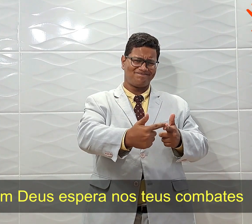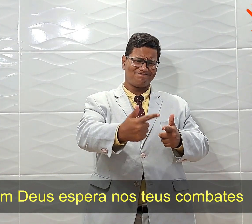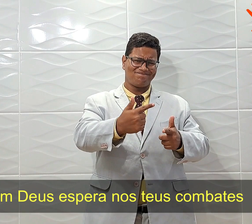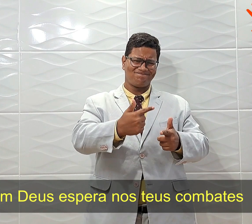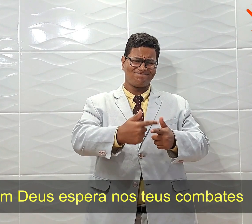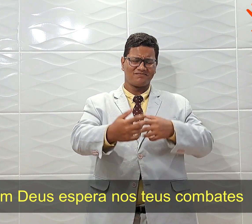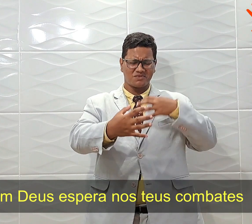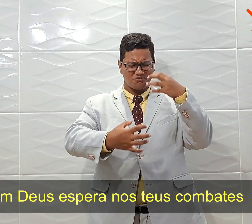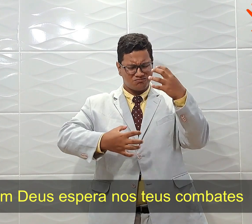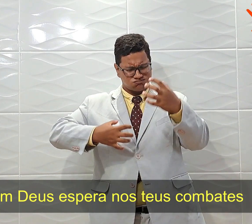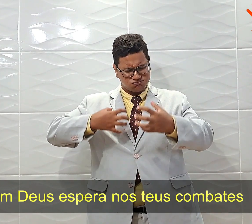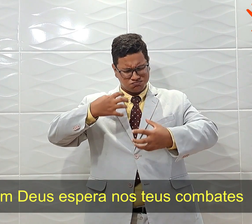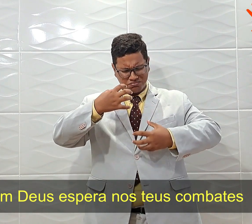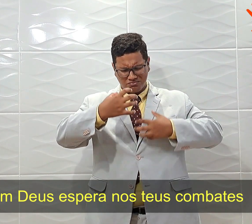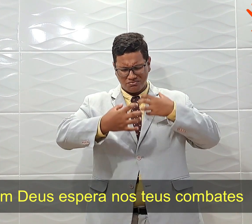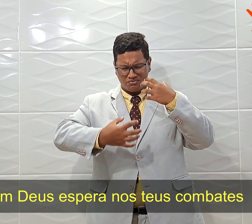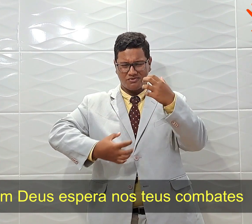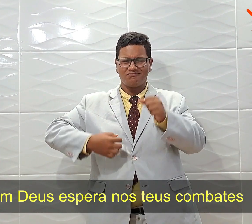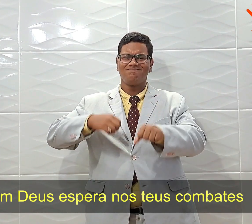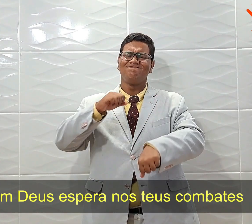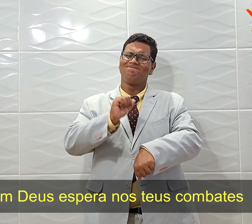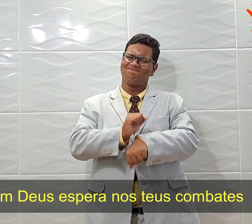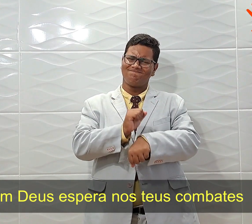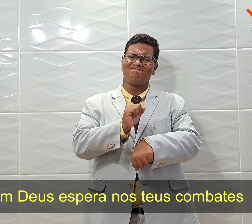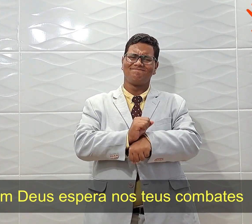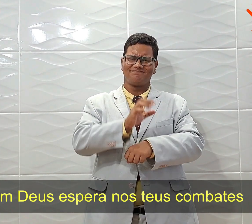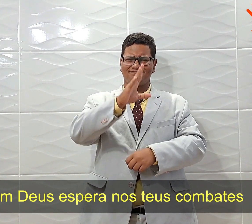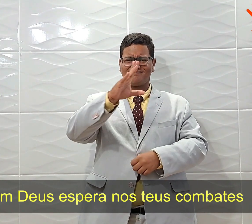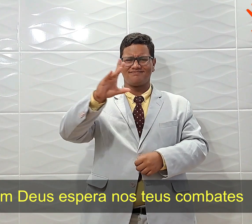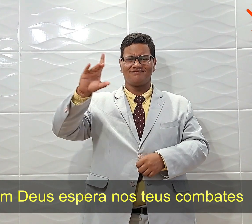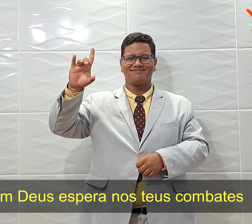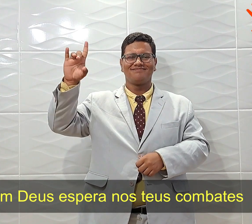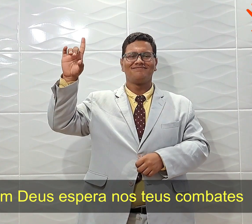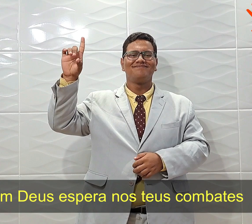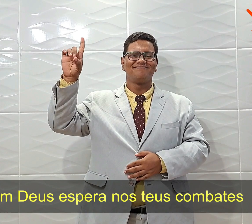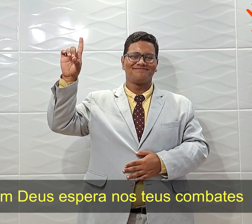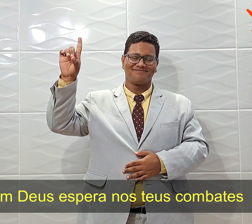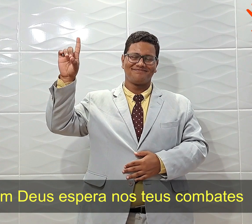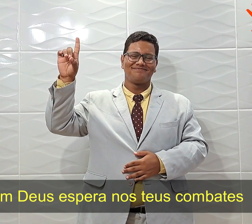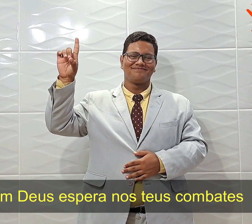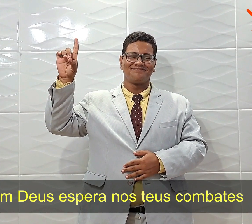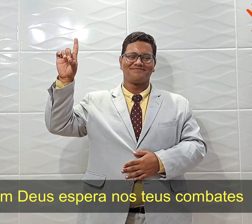Em Deus espera, nos teus combates